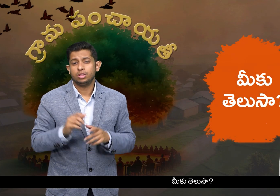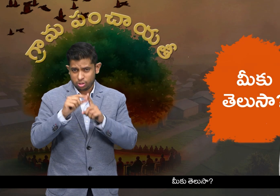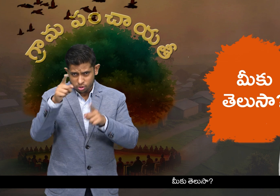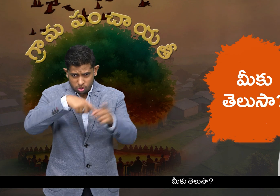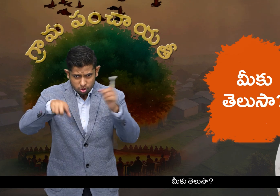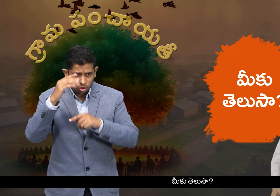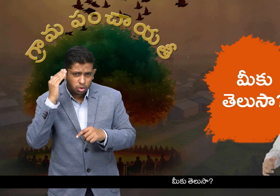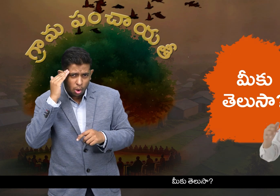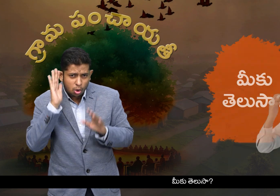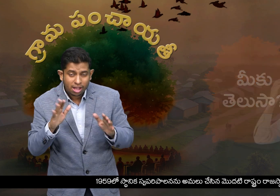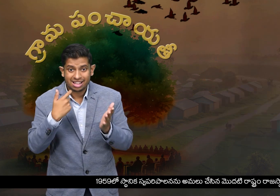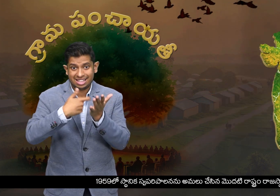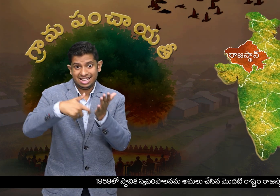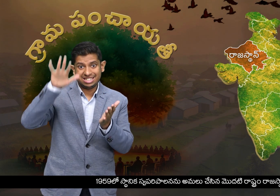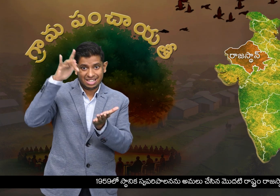మీకు తెలుసా,